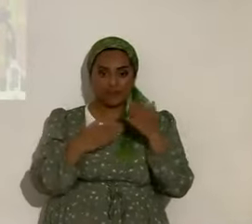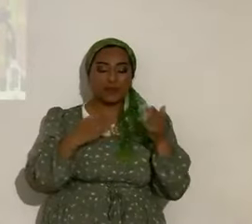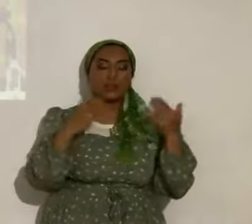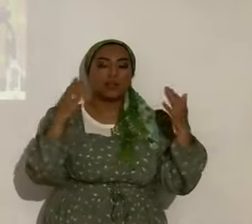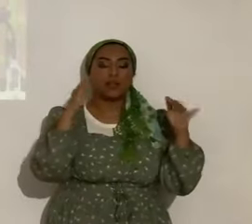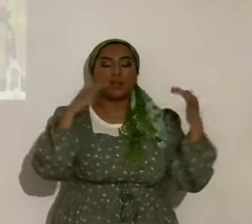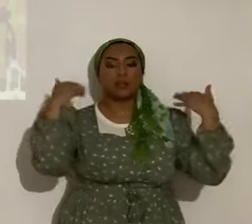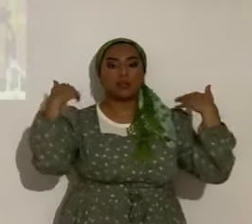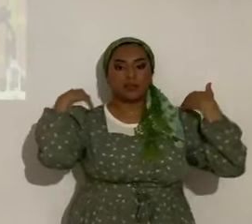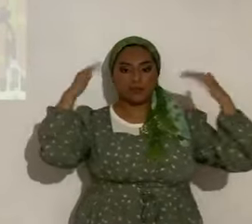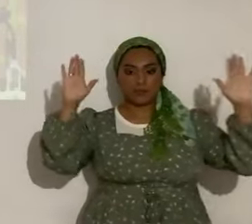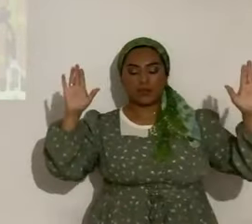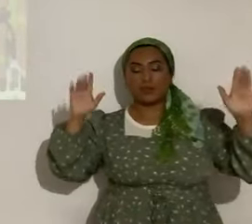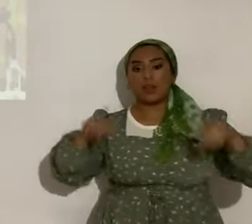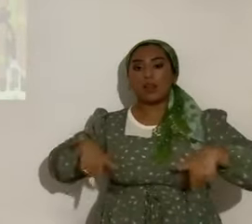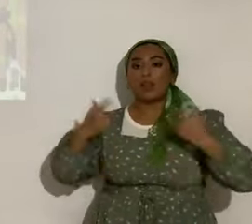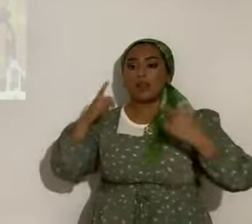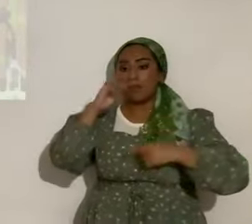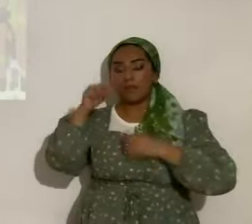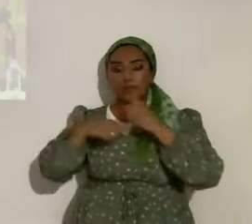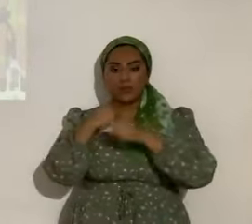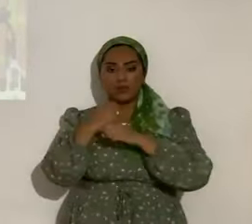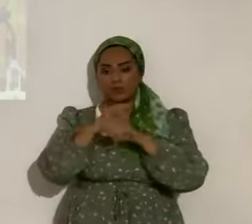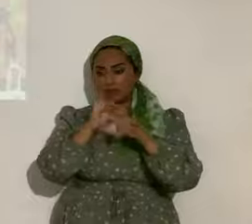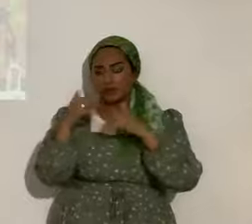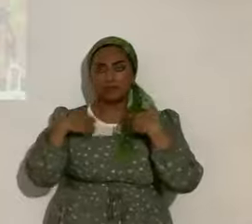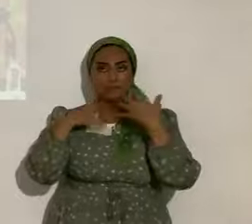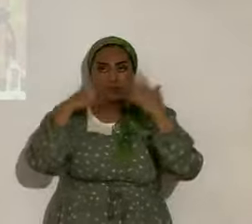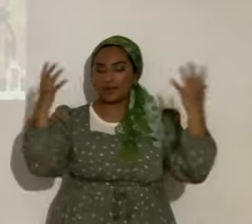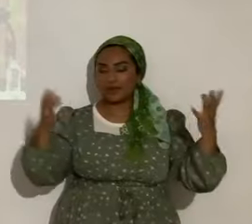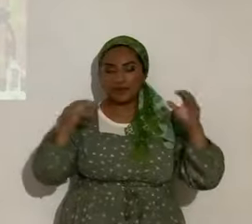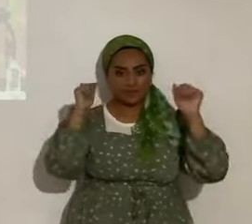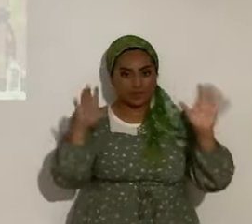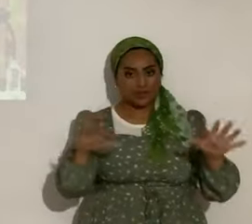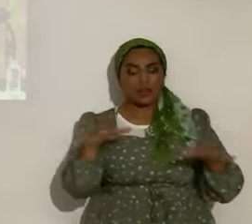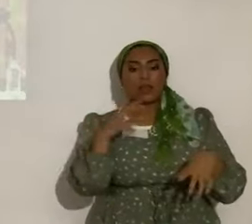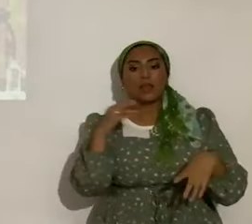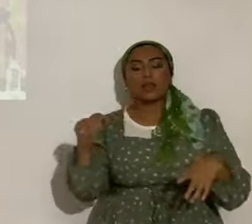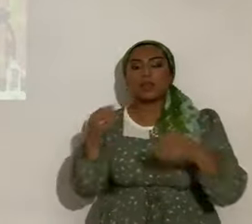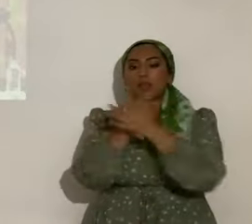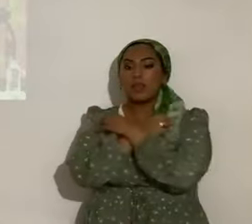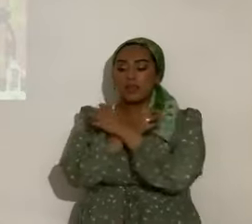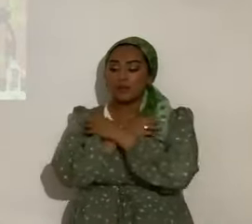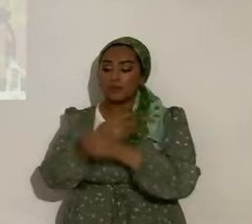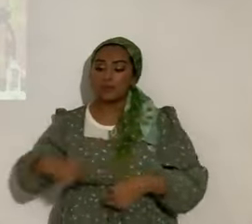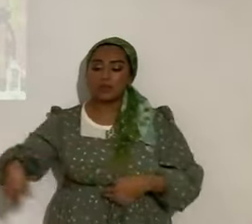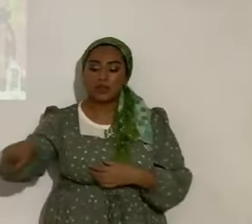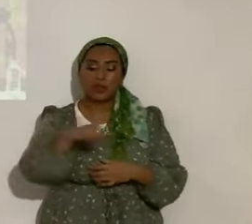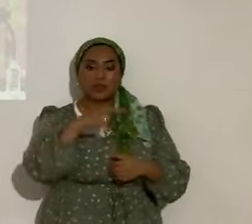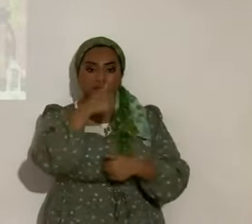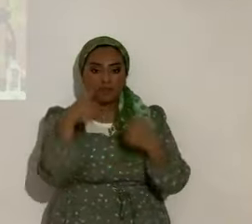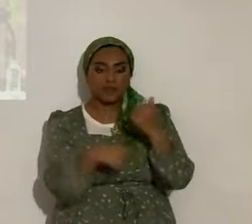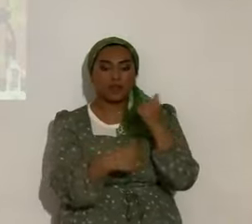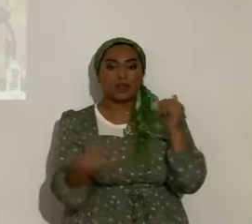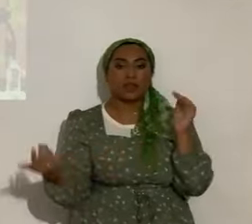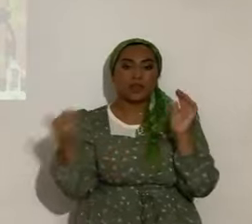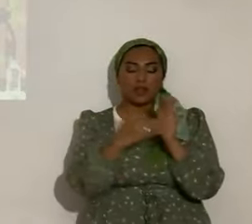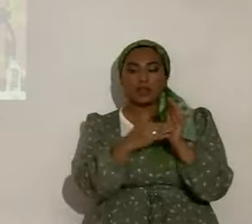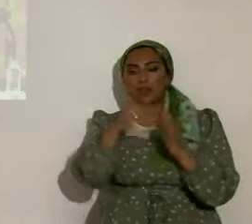Malajim, los que pasen vivos al milenio también tendrán muchas bendiciones, y los animales estarán sujetos otra vez